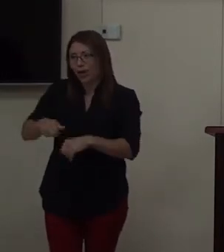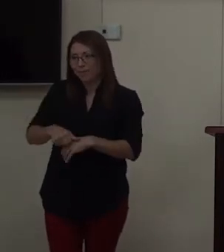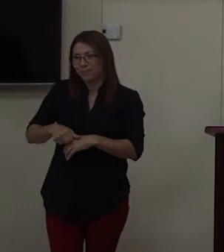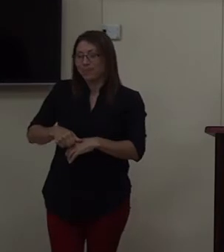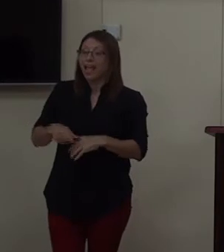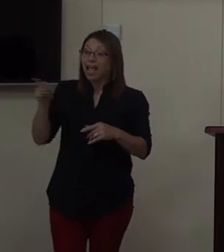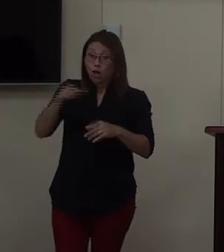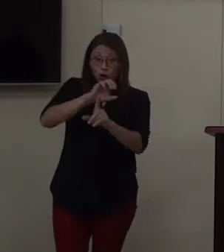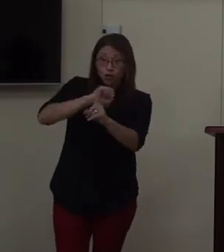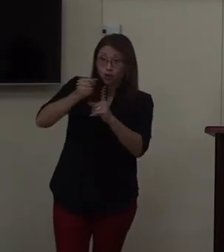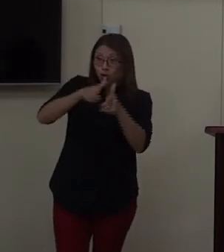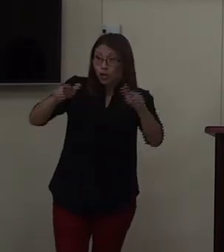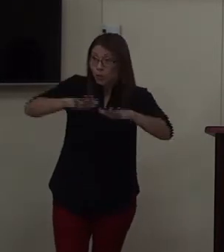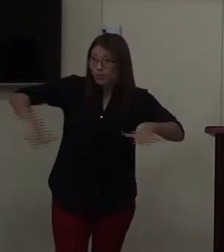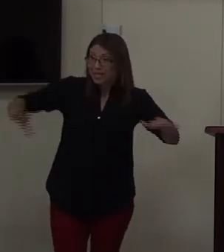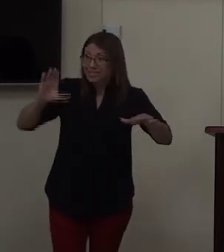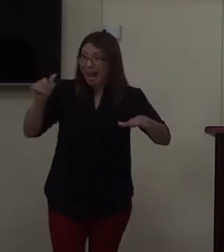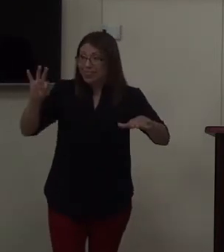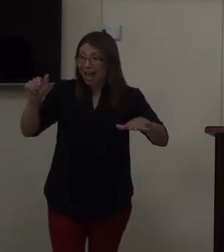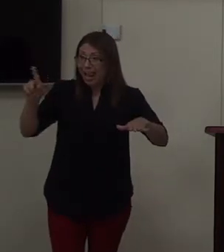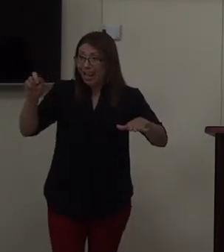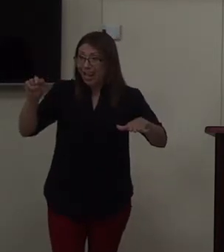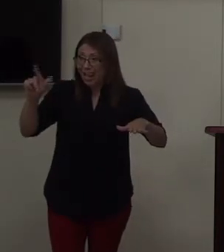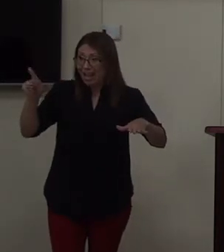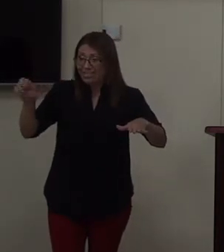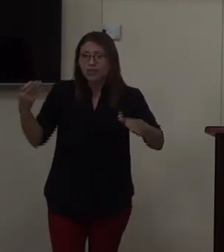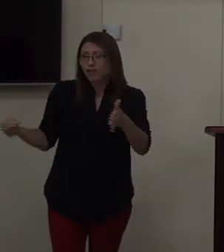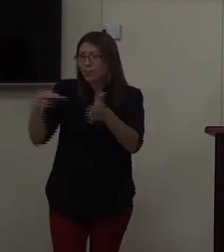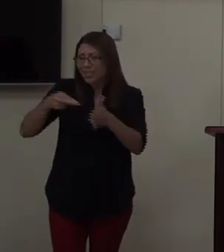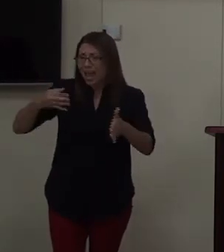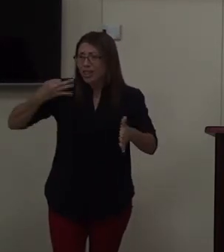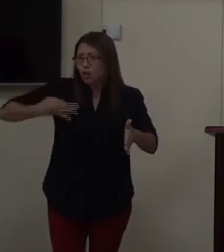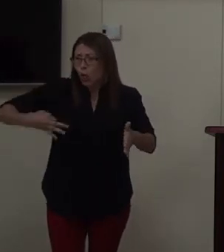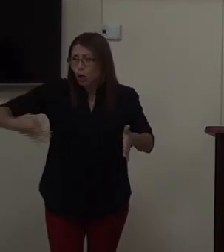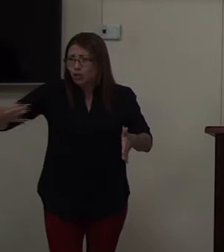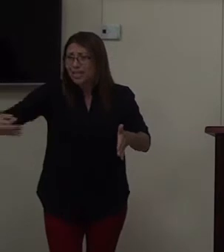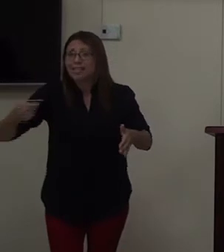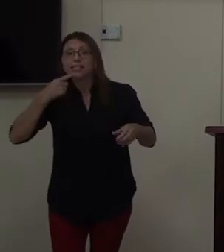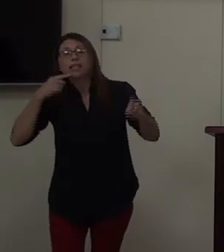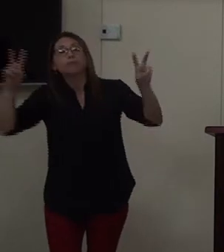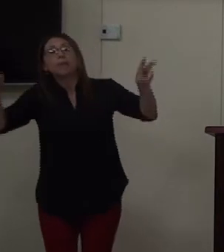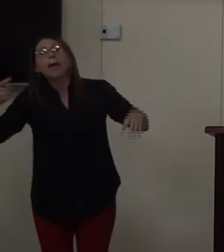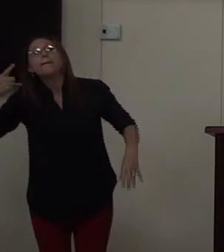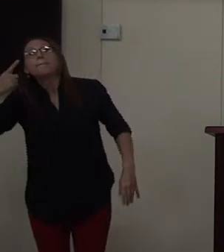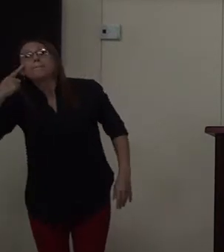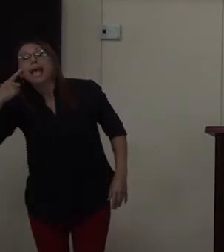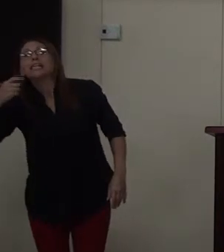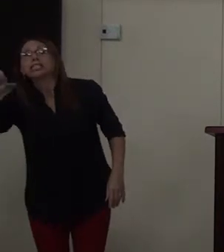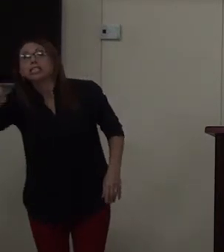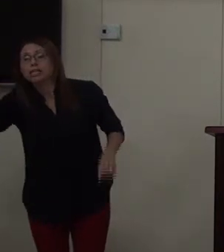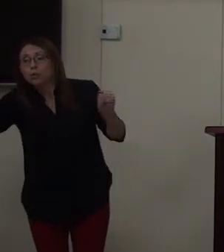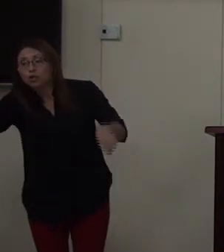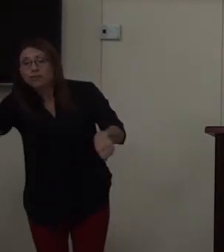los sociolingüistas catalanes, que la repetían todos los días, era: vean, si es posible, ustedes pueden llegar a donde estamos